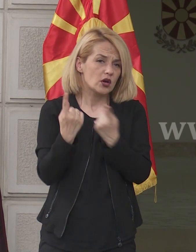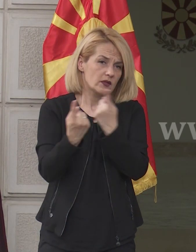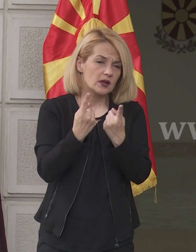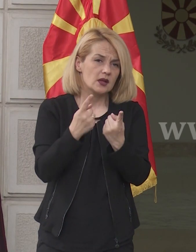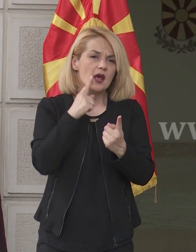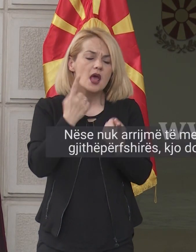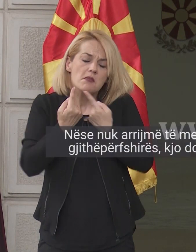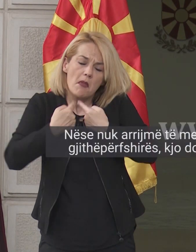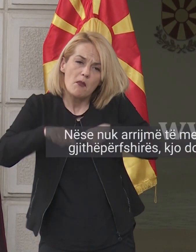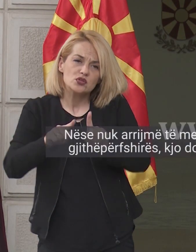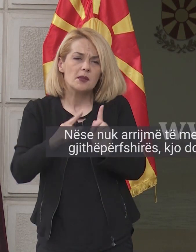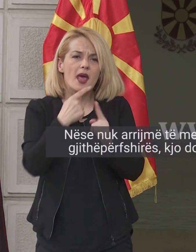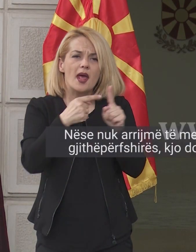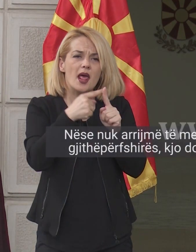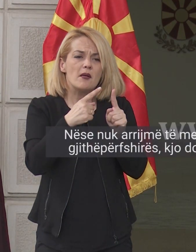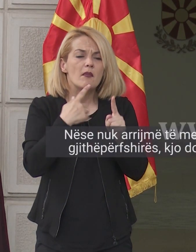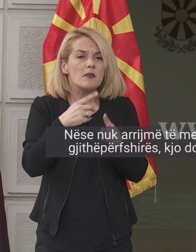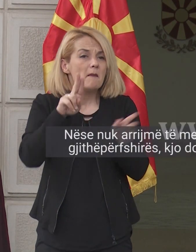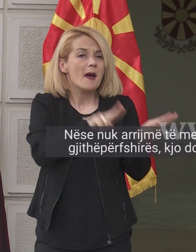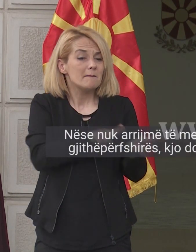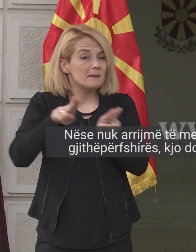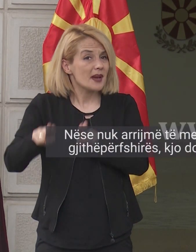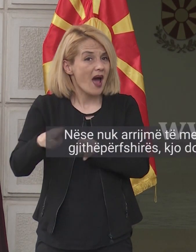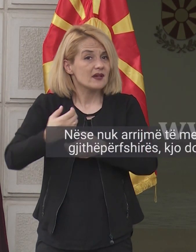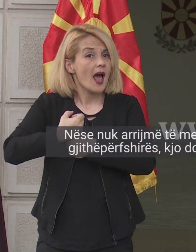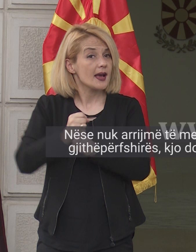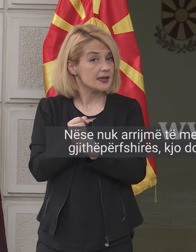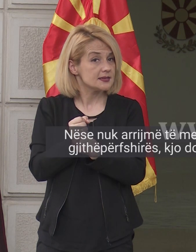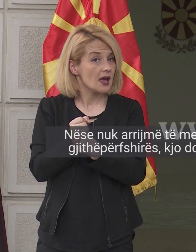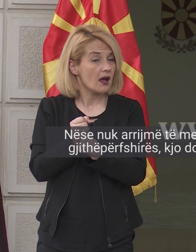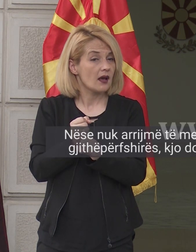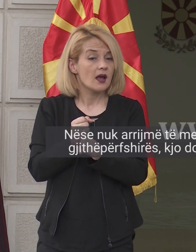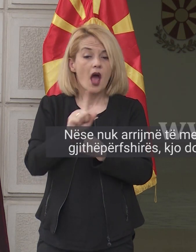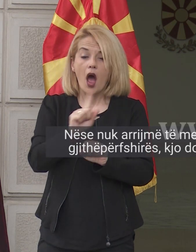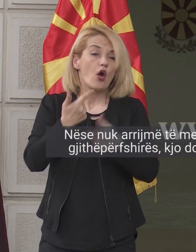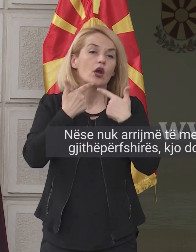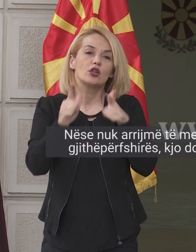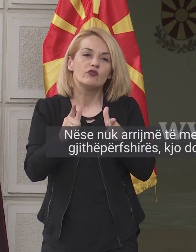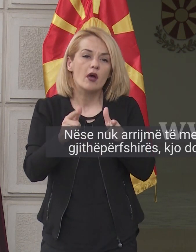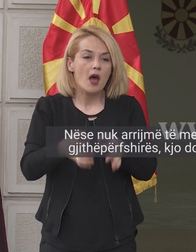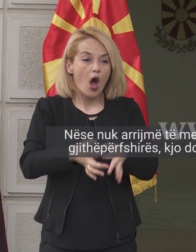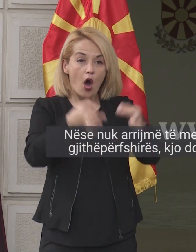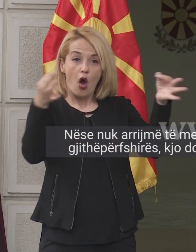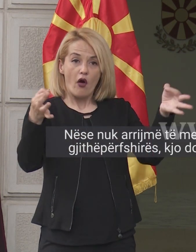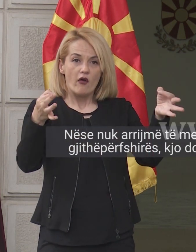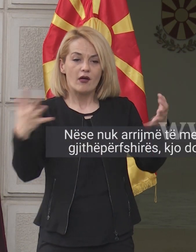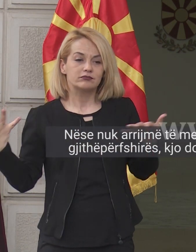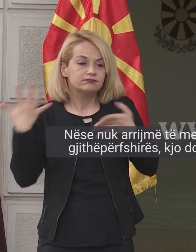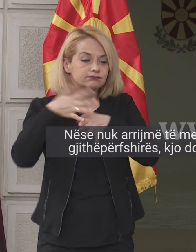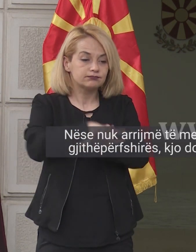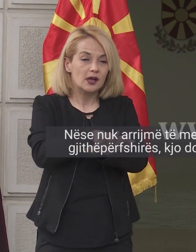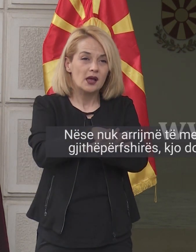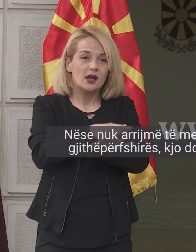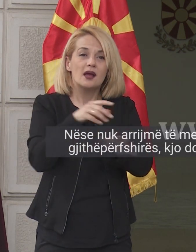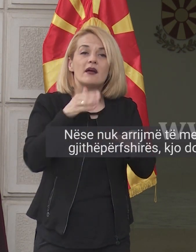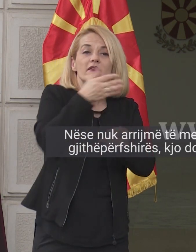fillim të një krize të re. Doko ku ne uspejeme da se dogovorime za transparenten i inkluziven izboren proces,